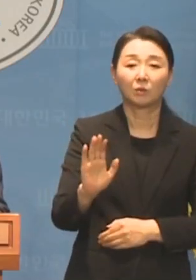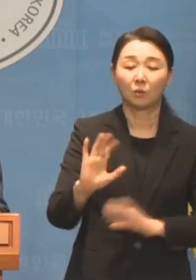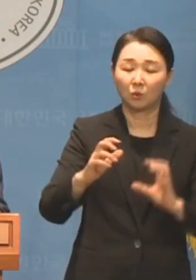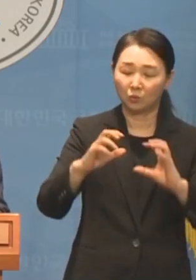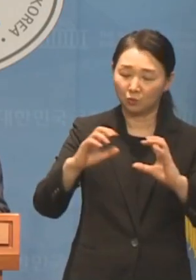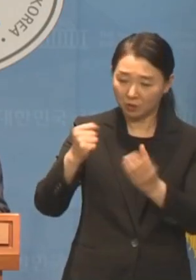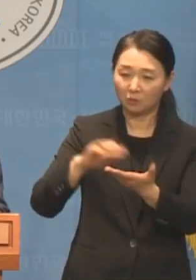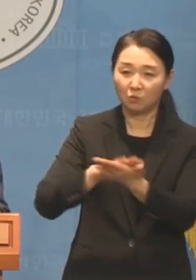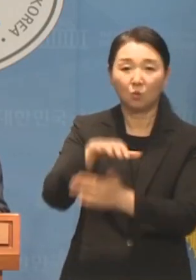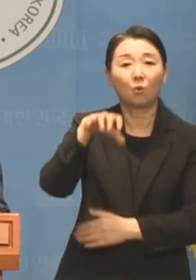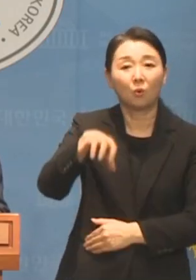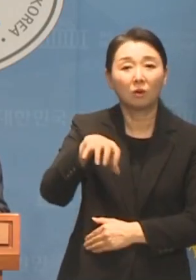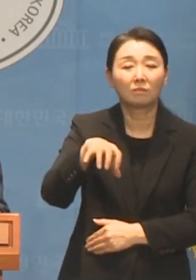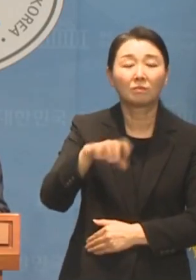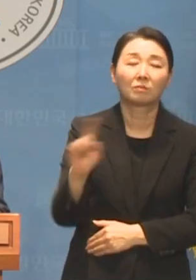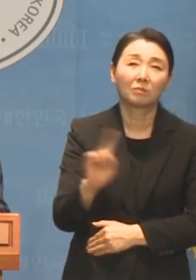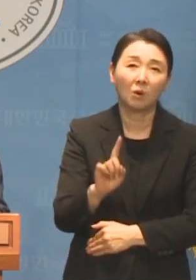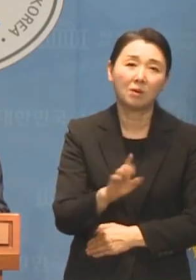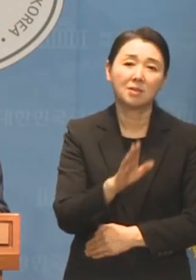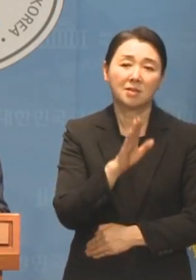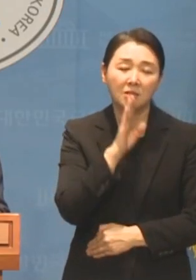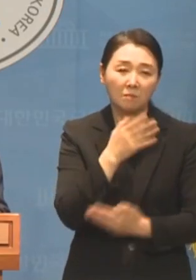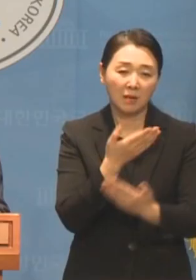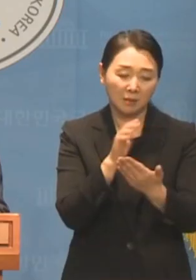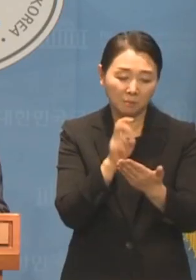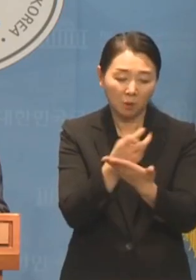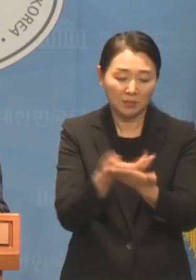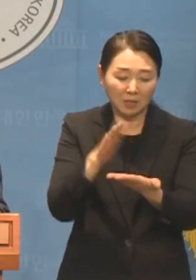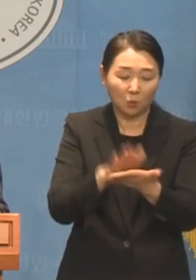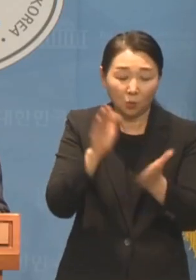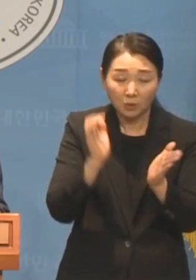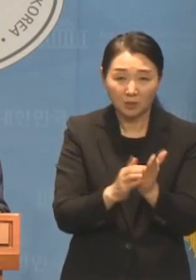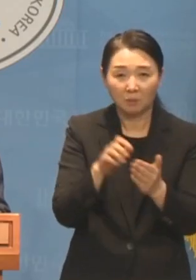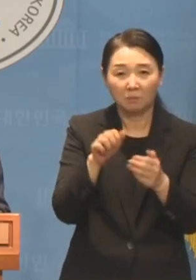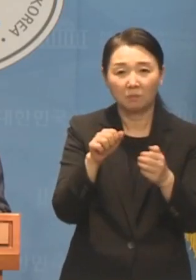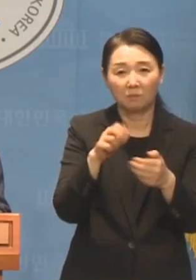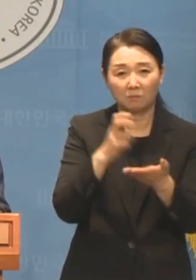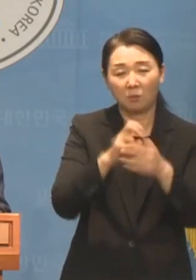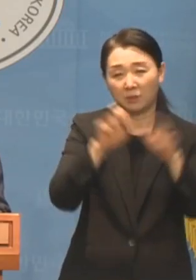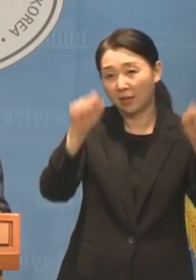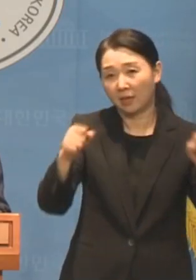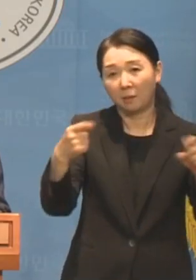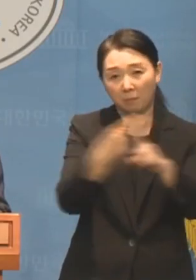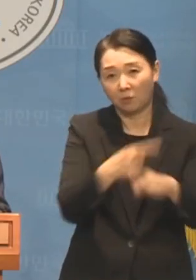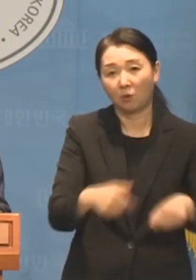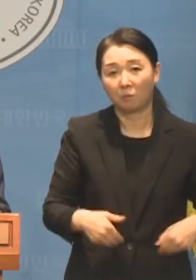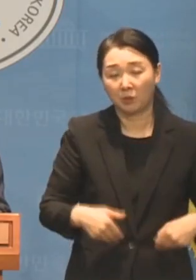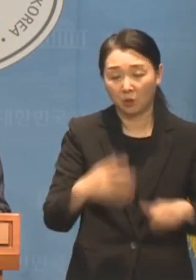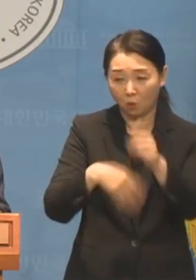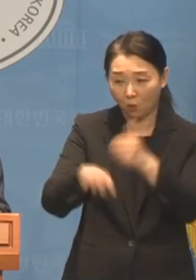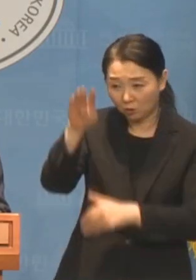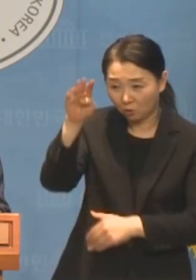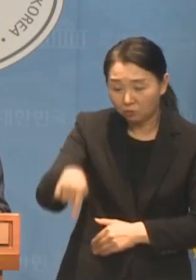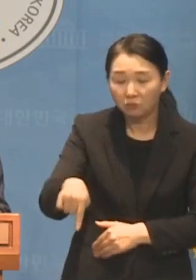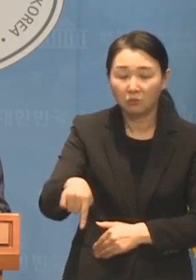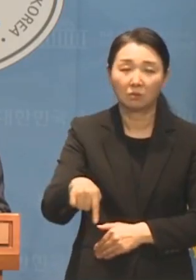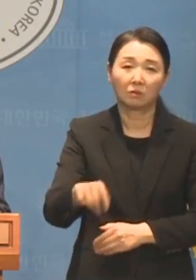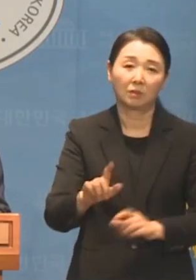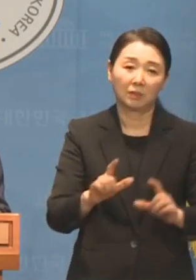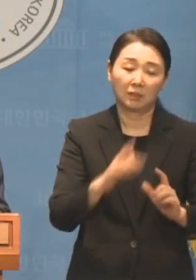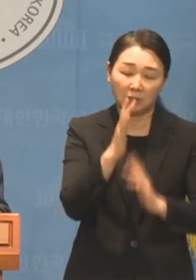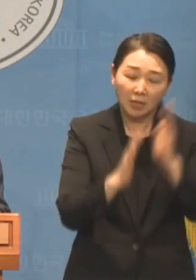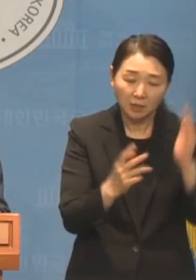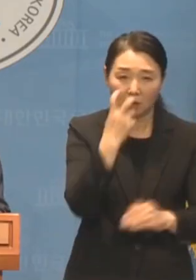국립공원의 실질적 보호를 위한 제도 개선과 법적 체계 정비입니다. 환경부는 생태계 보존과 기후위기